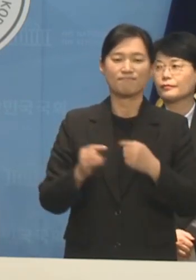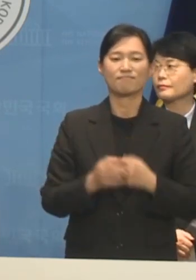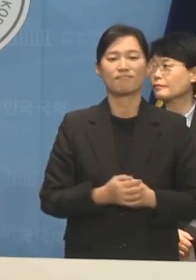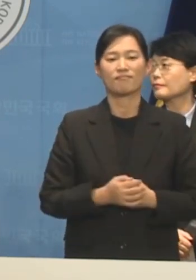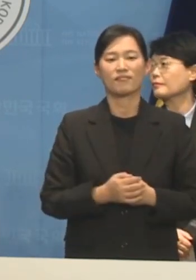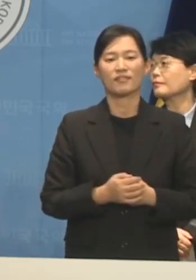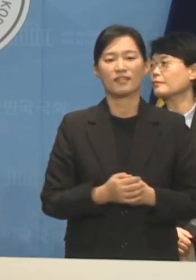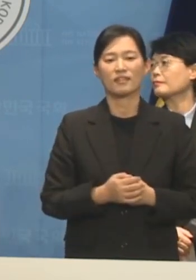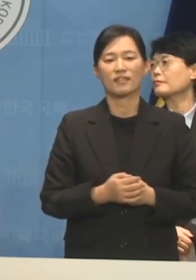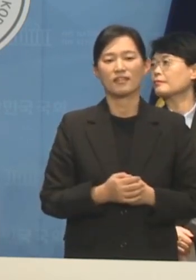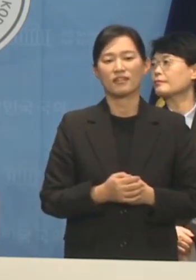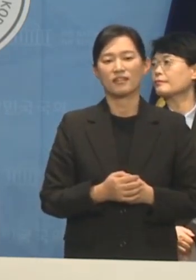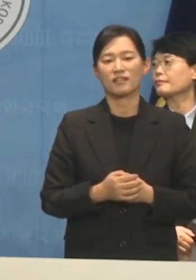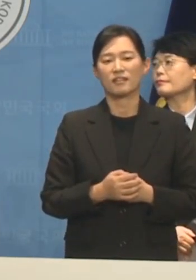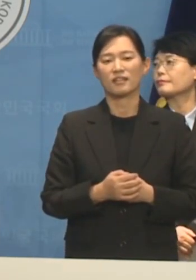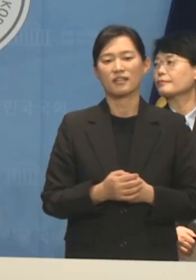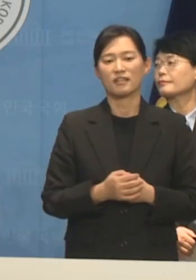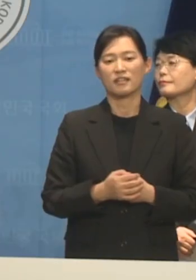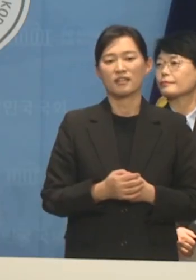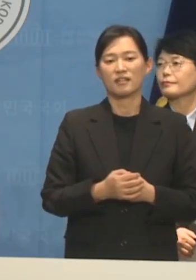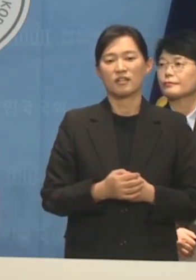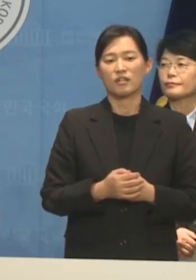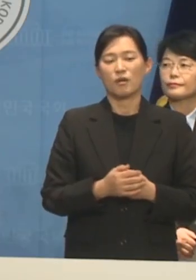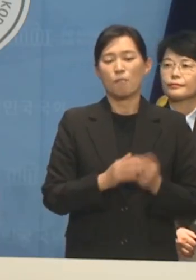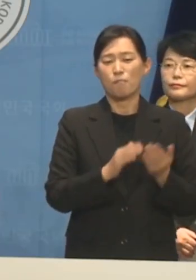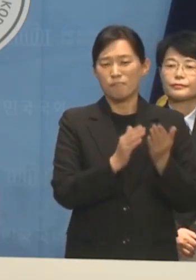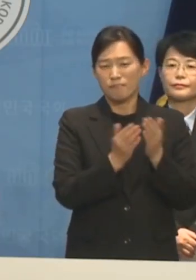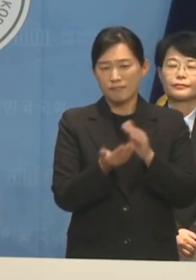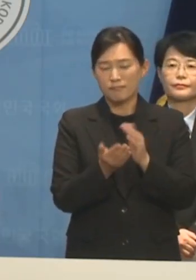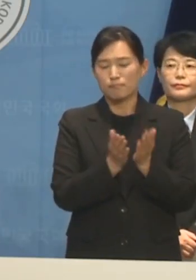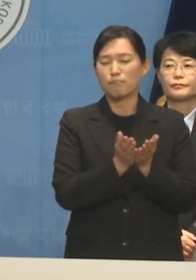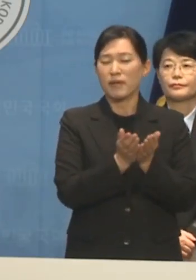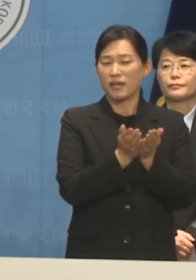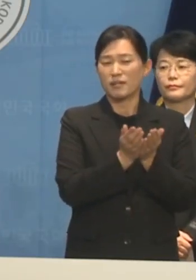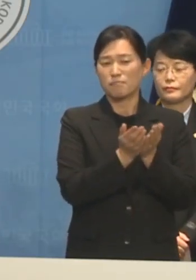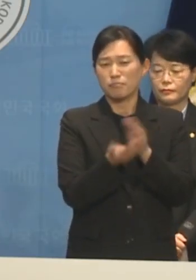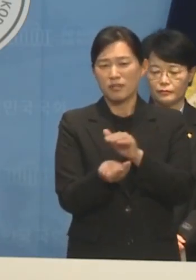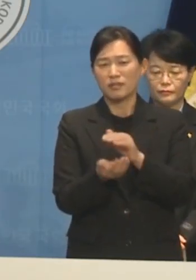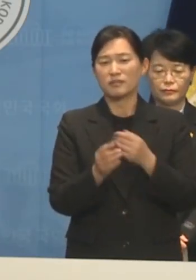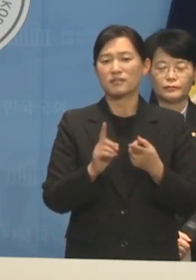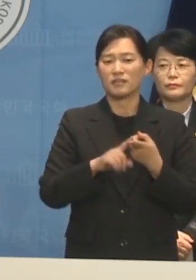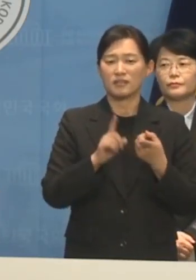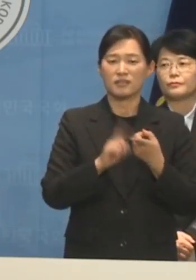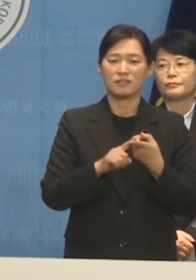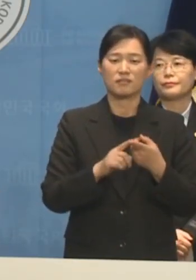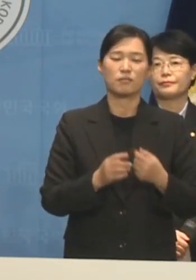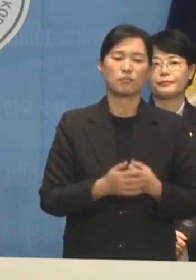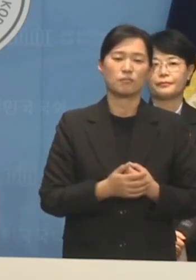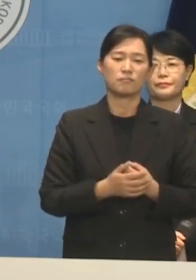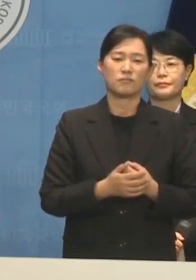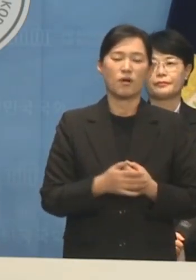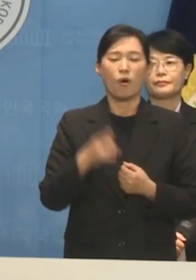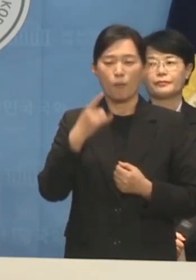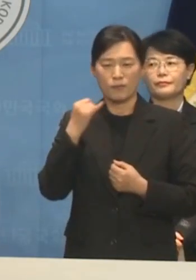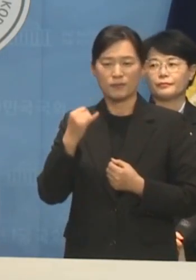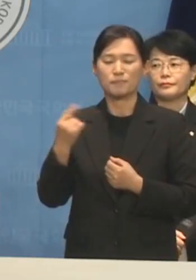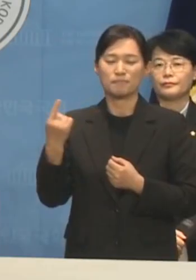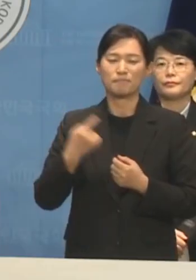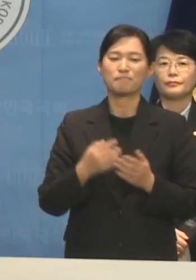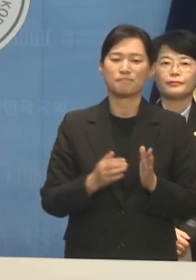이영문 스텔라 데이지오 침몰 참사 대책위원회 미수습자 허재영 어머님께서도 참석해 주셨습니다.